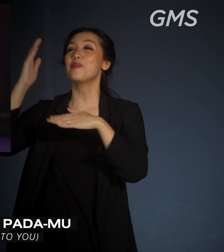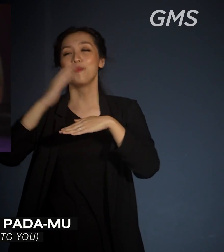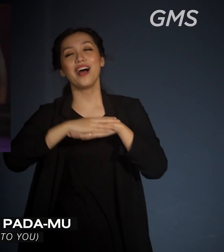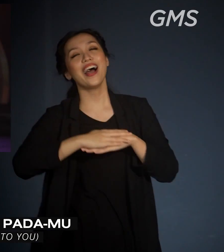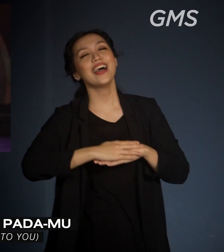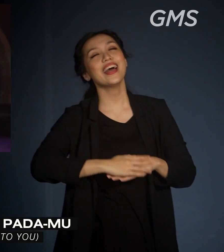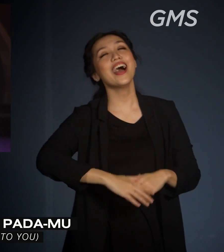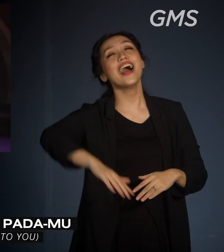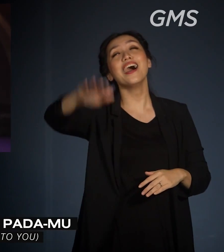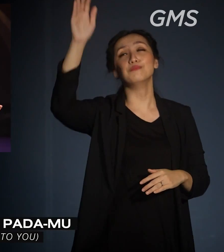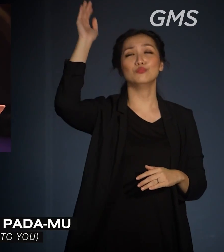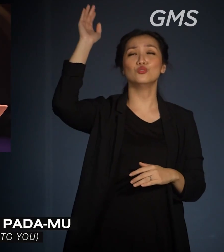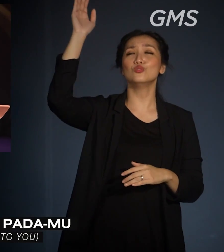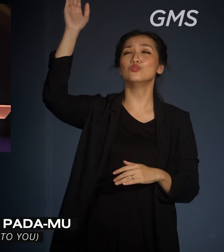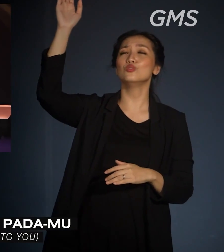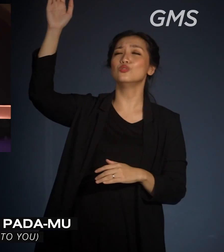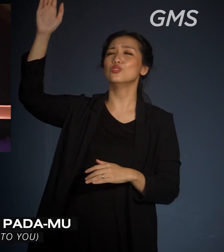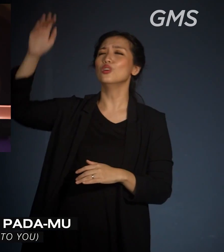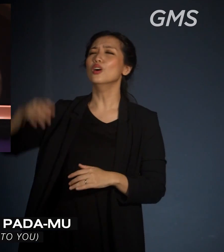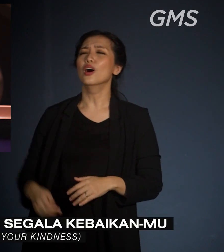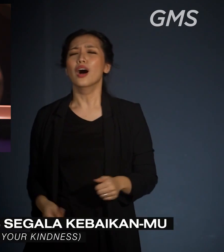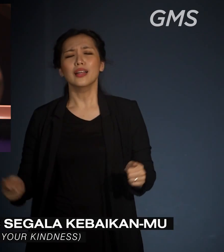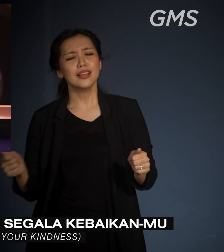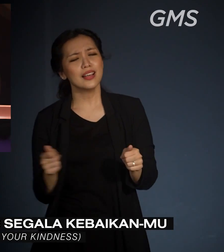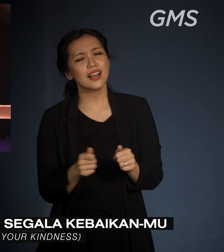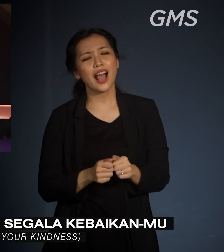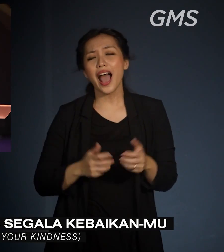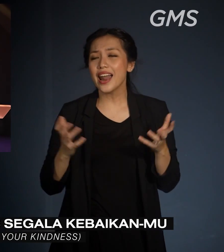bersyukur. Dengan apakah